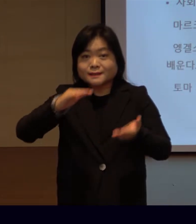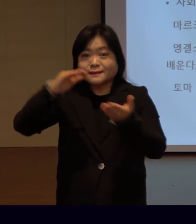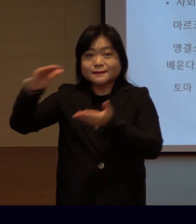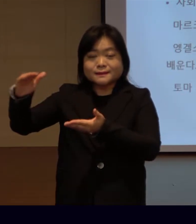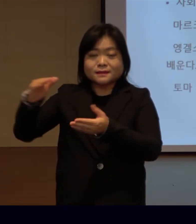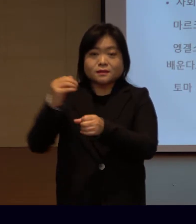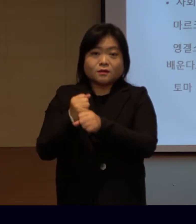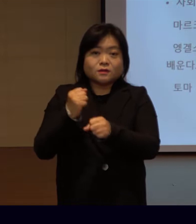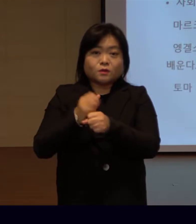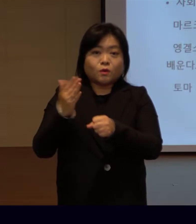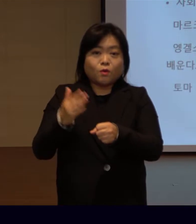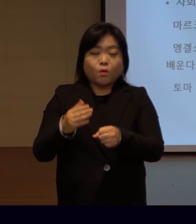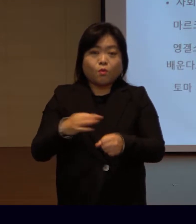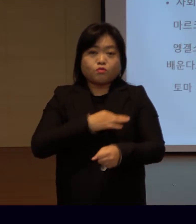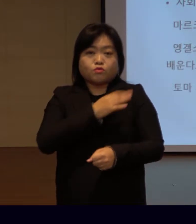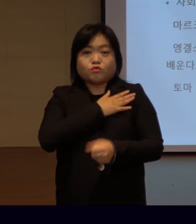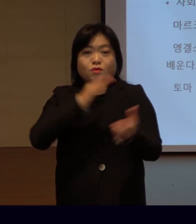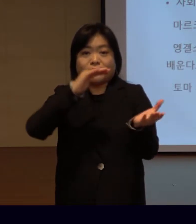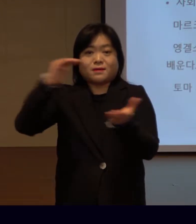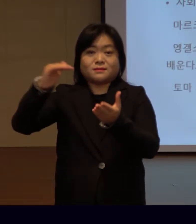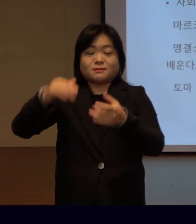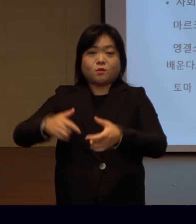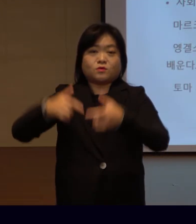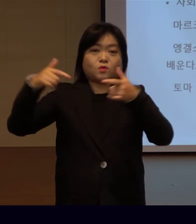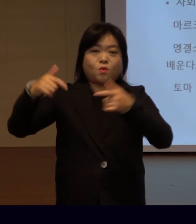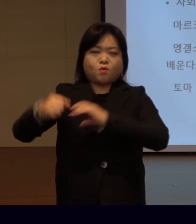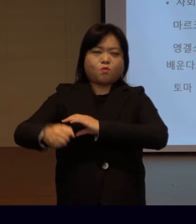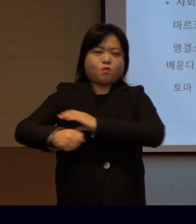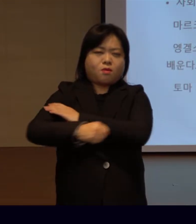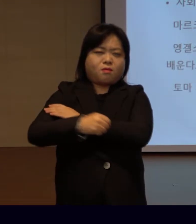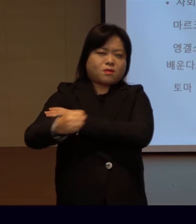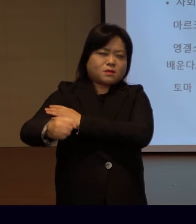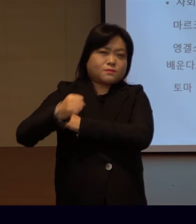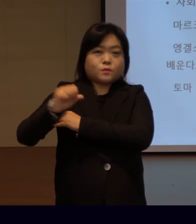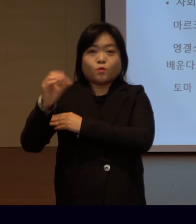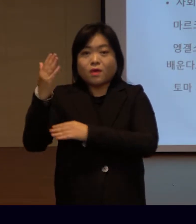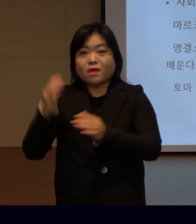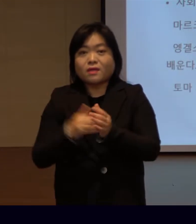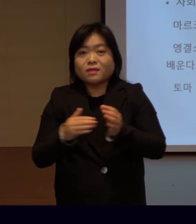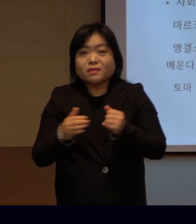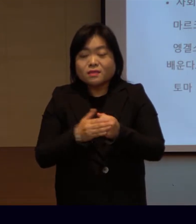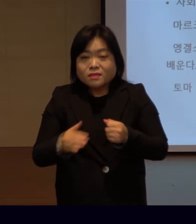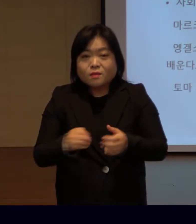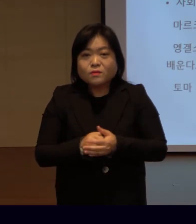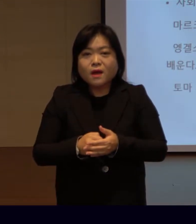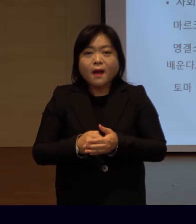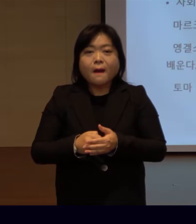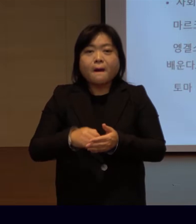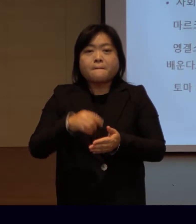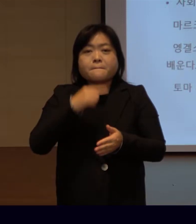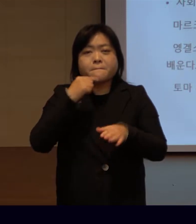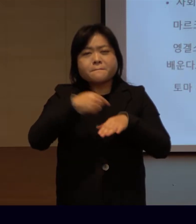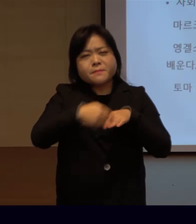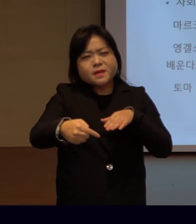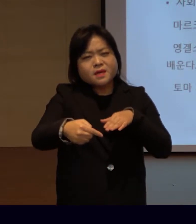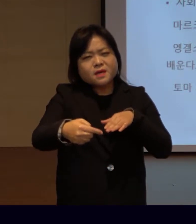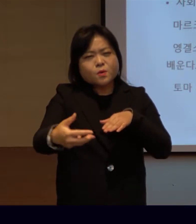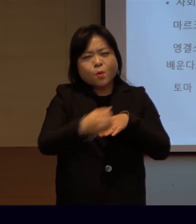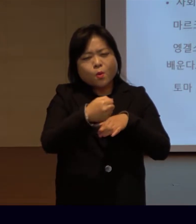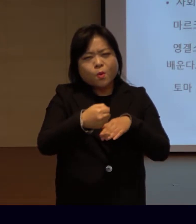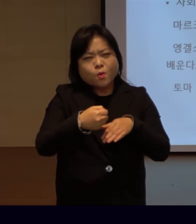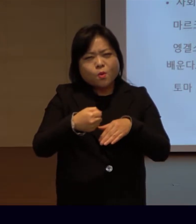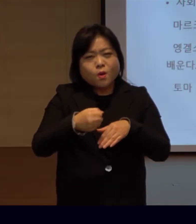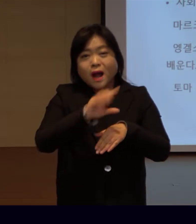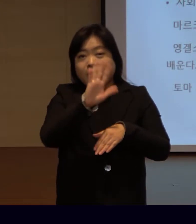형성되면서 부르주아 계층이 커지고 권력을 갖게 되면서 이제는 피가 아닌 돈에 의해서 좌우되는